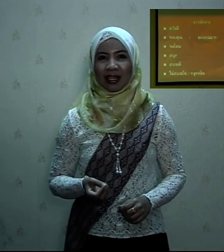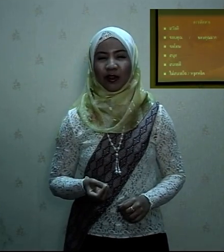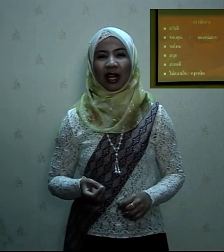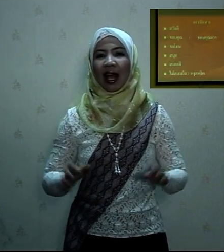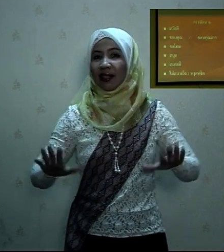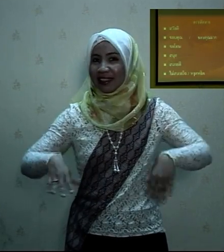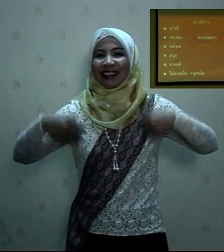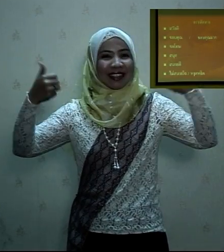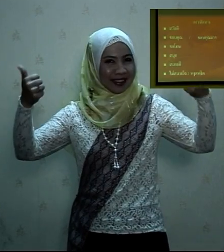ด้วยนะคะ